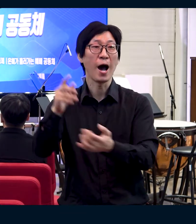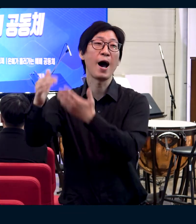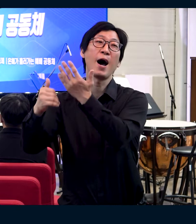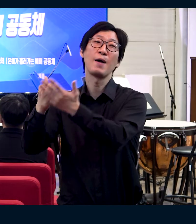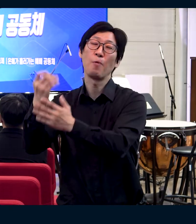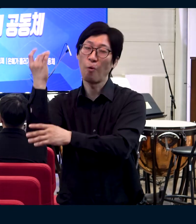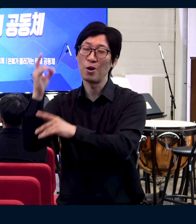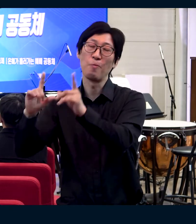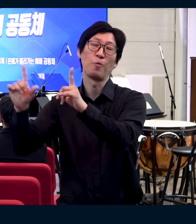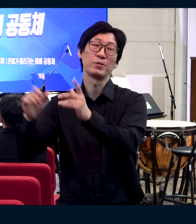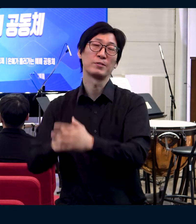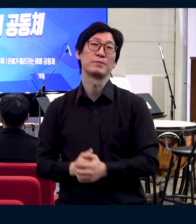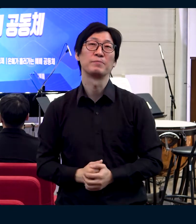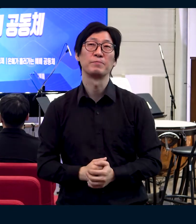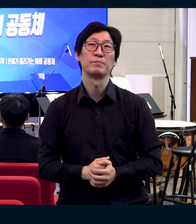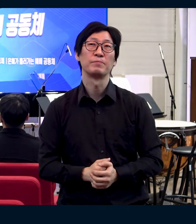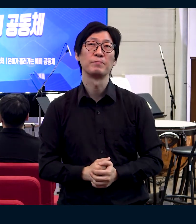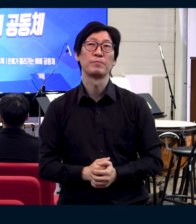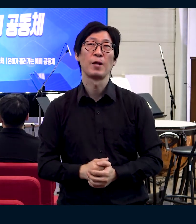하나님이세요.